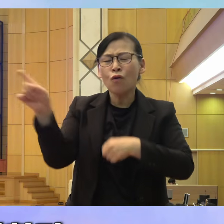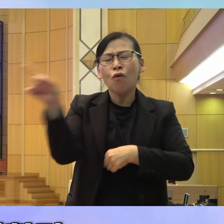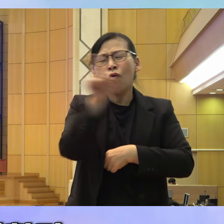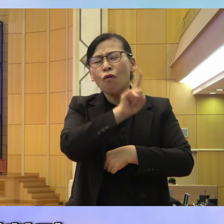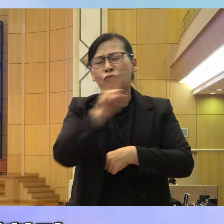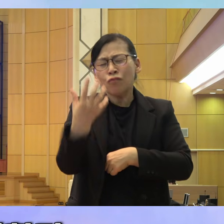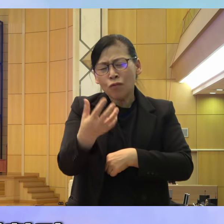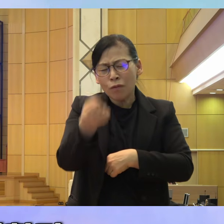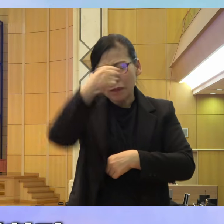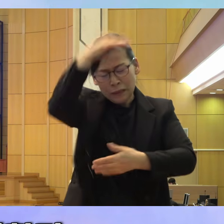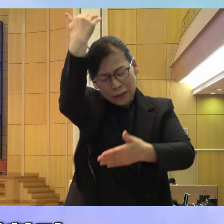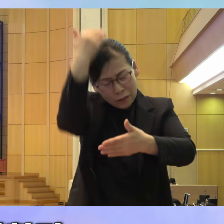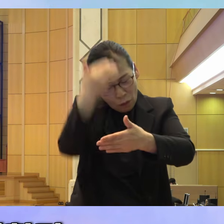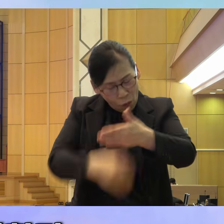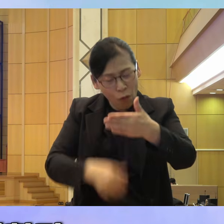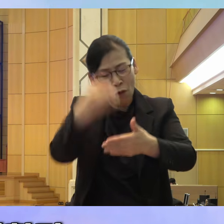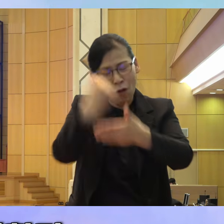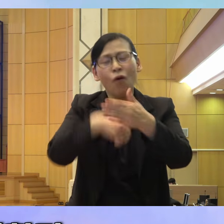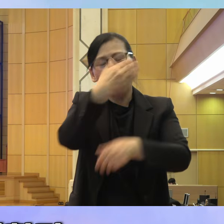무엇을